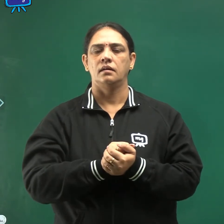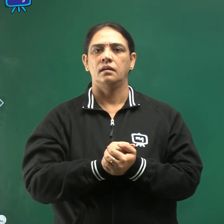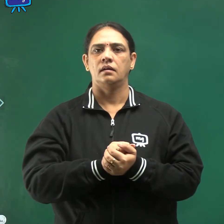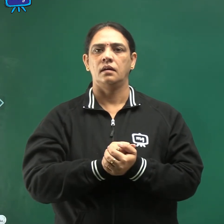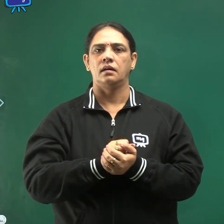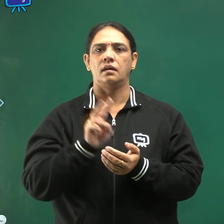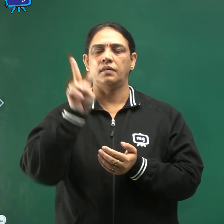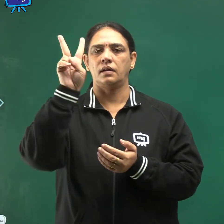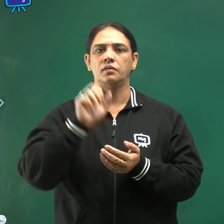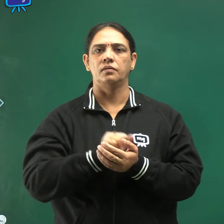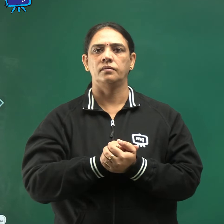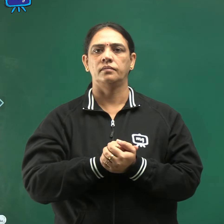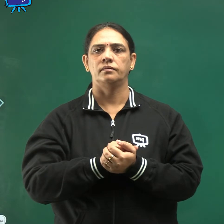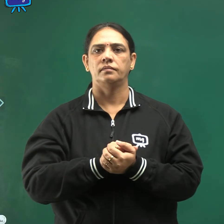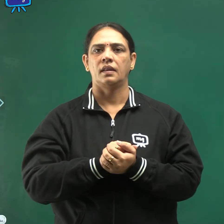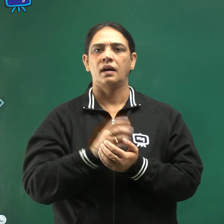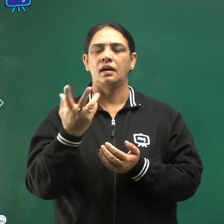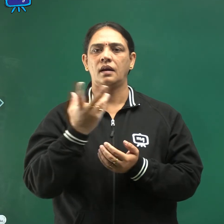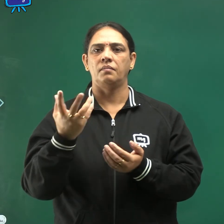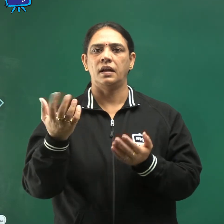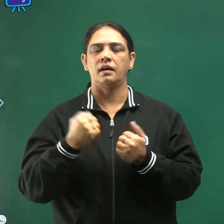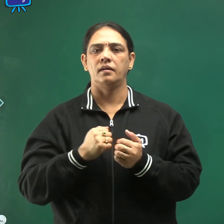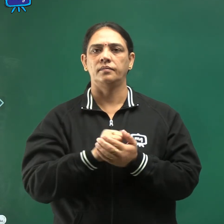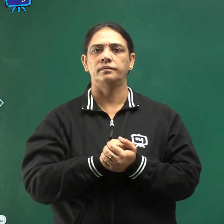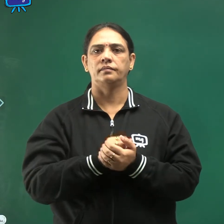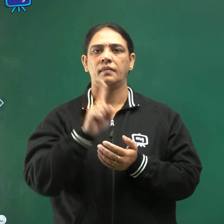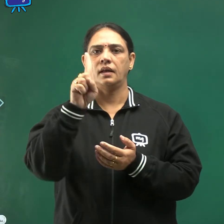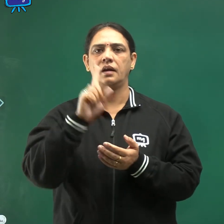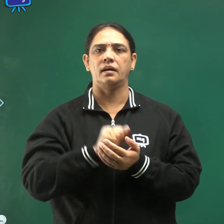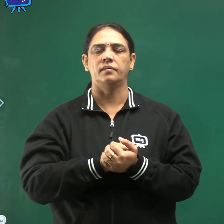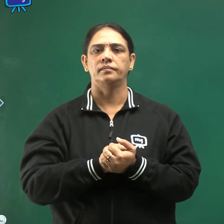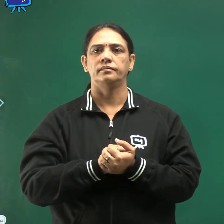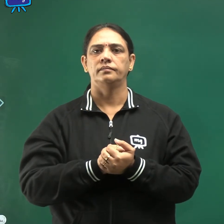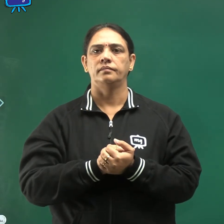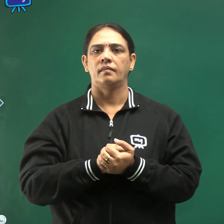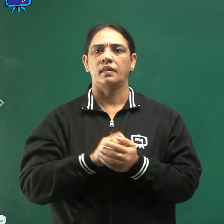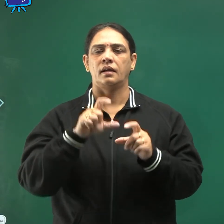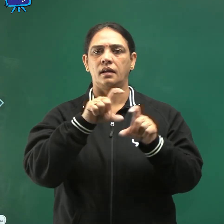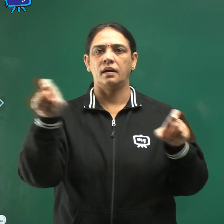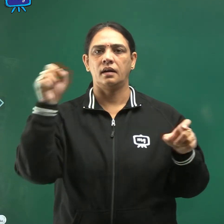का मान क्या आ जाएगा 1।